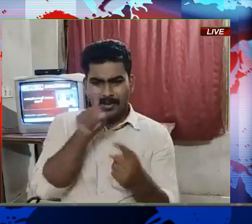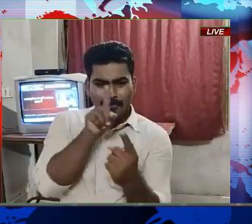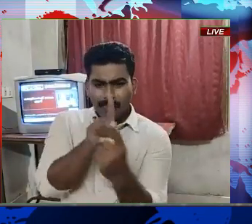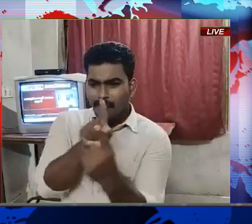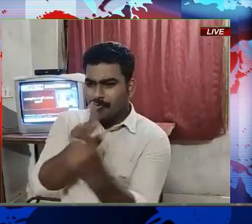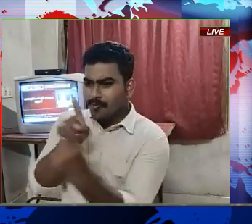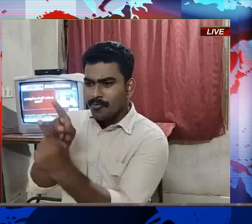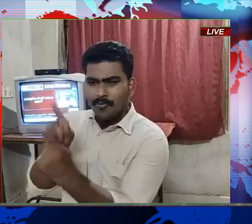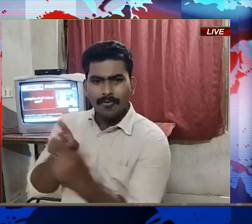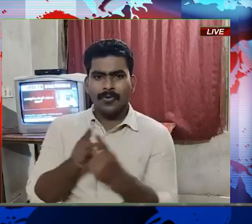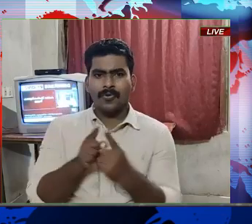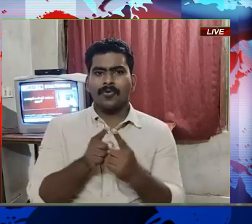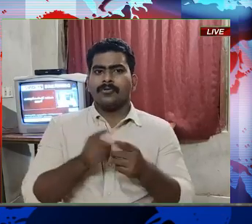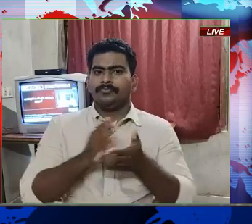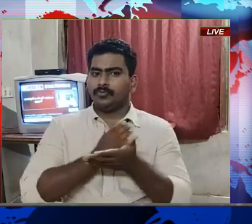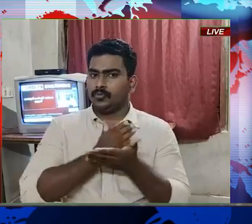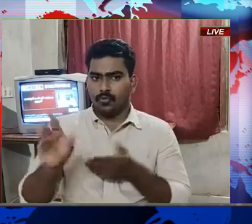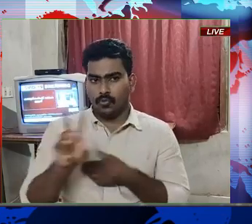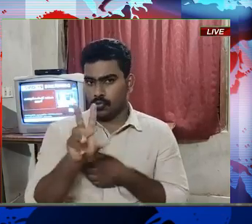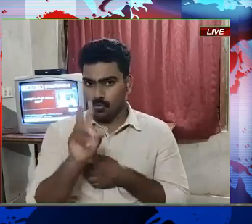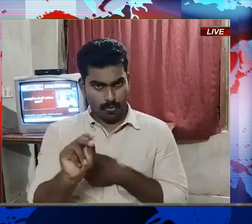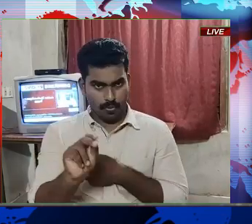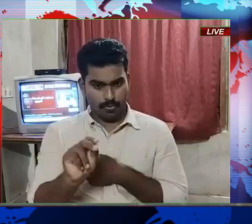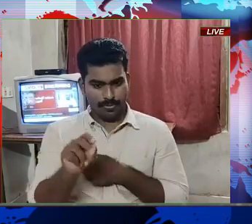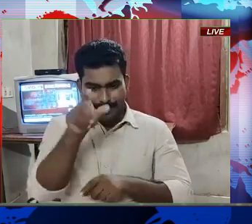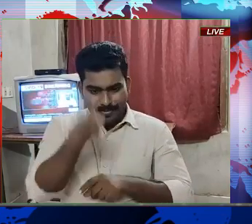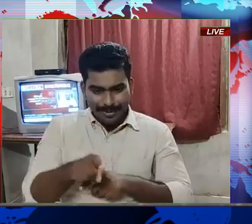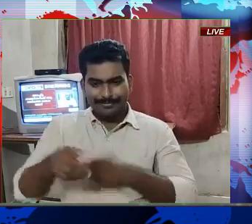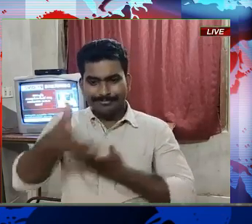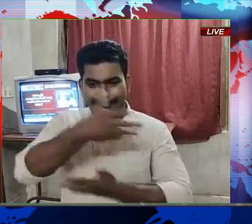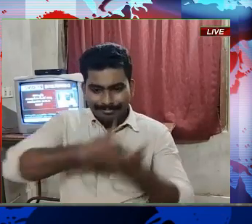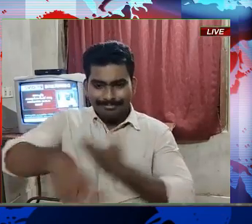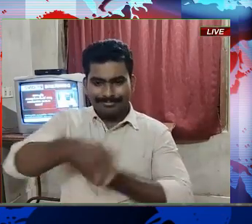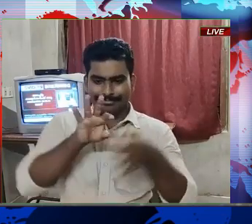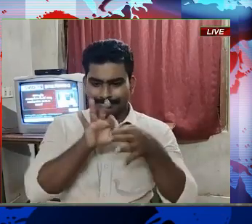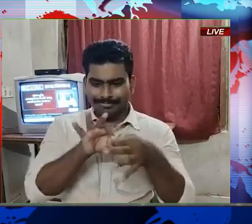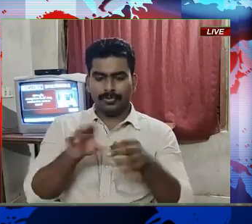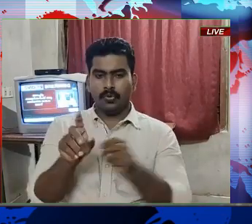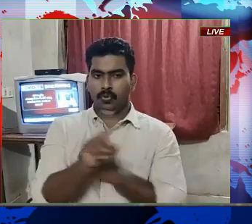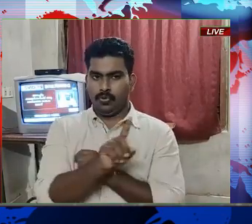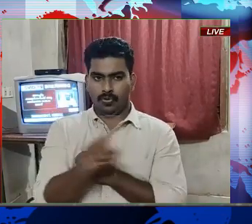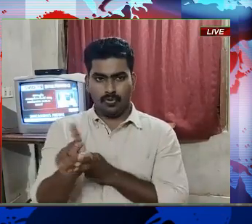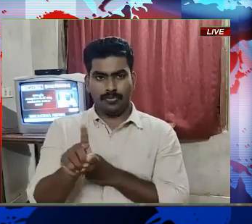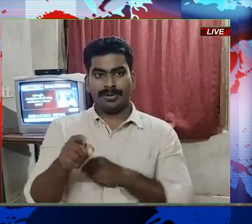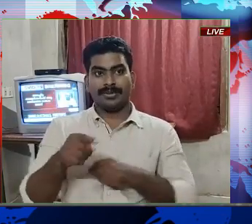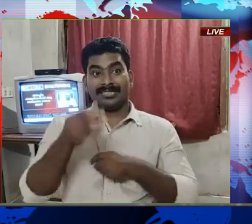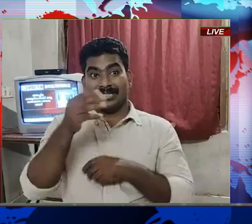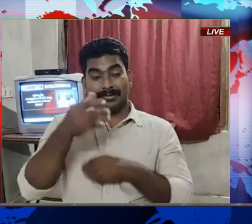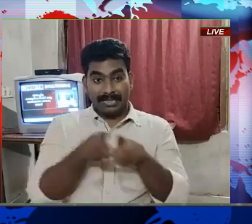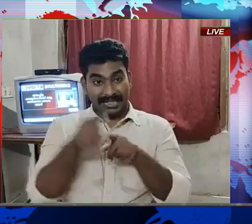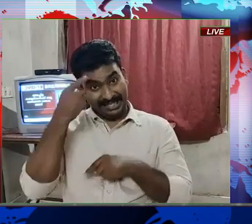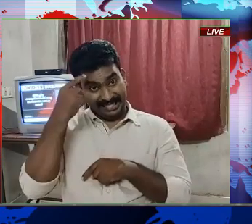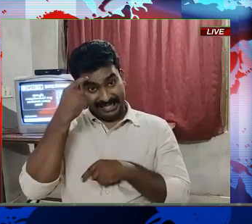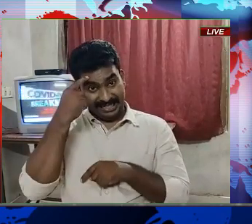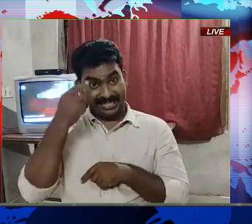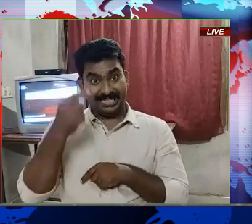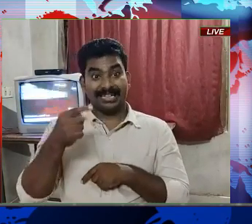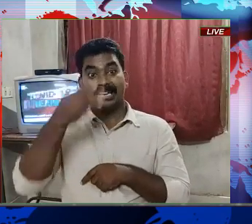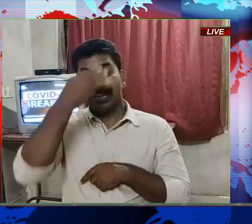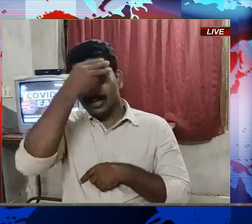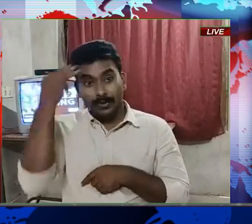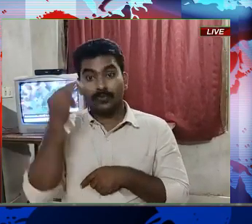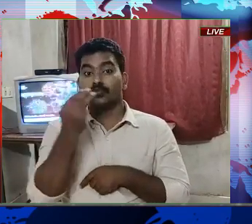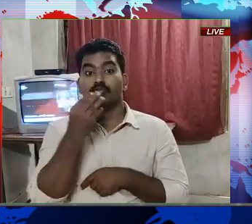ആളുകളുടെ കാര്യത്തിൽ പ്രത്യേക പരിഗണന വേണ്ടതായിട്ട് വരും. അവർ ഇതിൻ്റെ ഭാഗമാകണമെന്ന് സർക്കാർ ഉദ്ദേശിക്കുന്നില്ല.